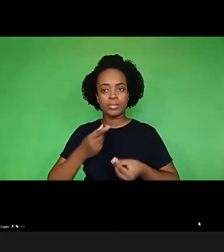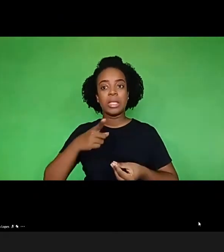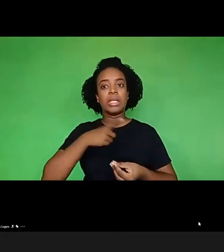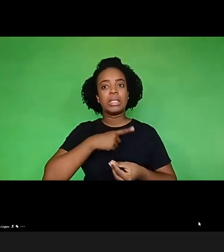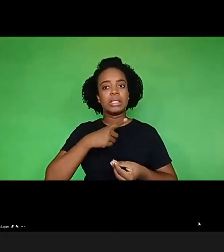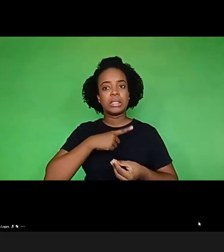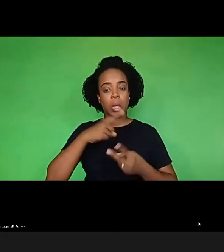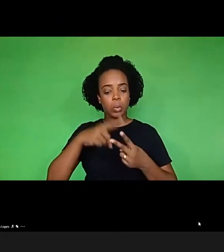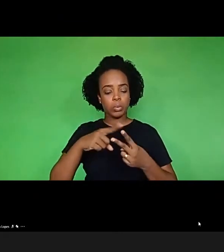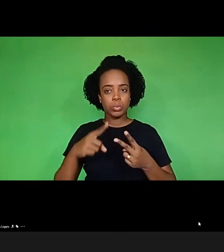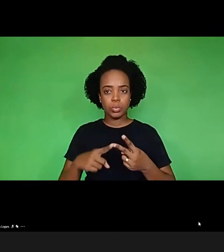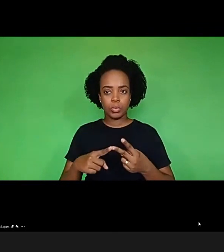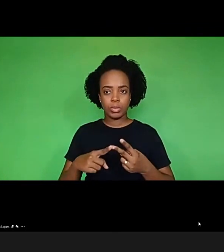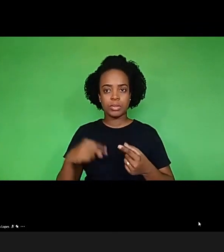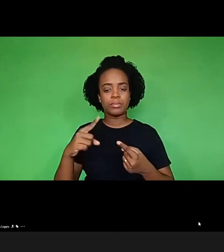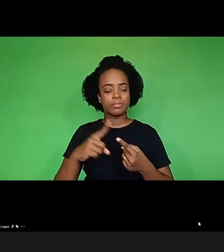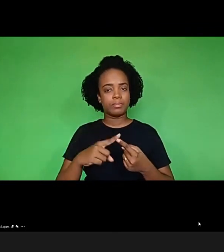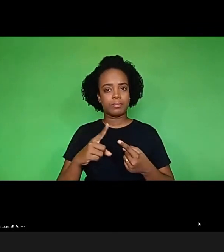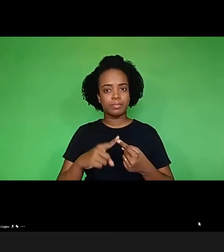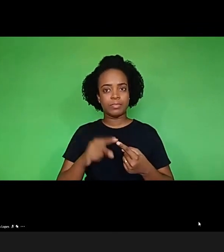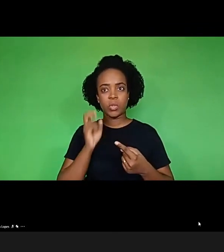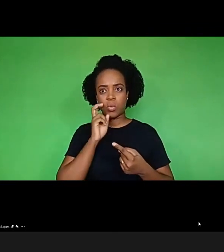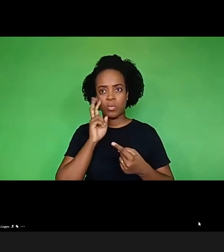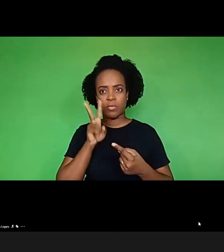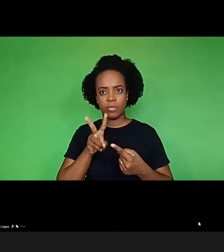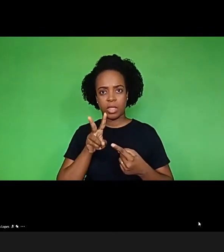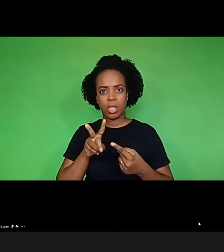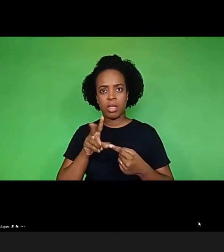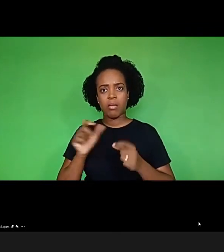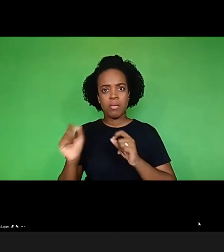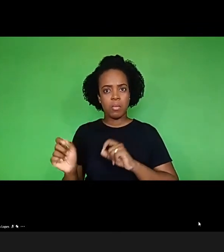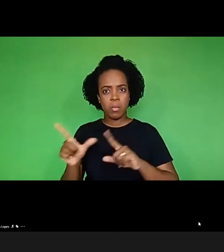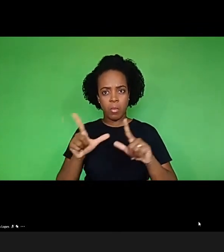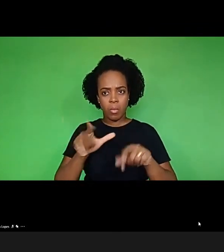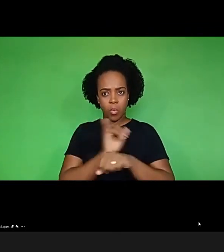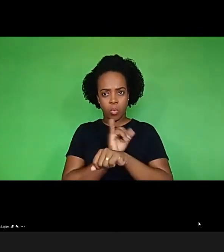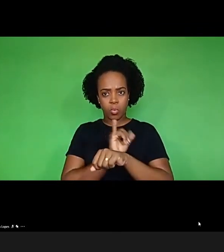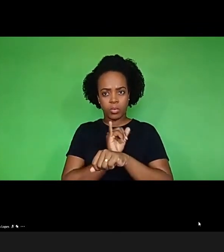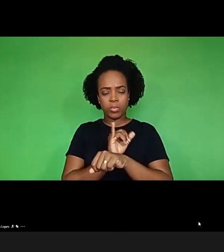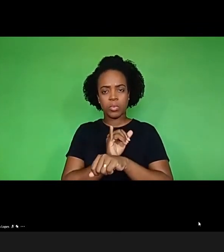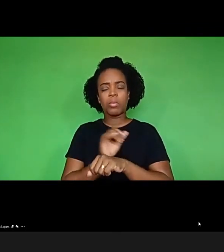vocês estão vendo aí na tela de vocês, pelo canal, esse é um